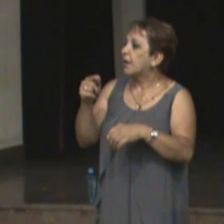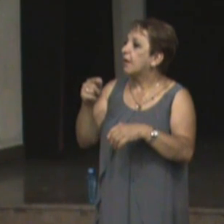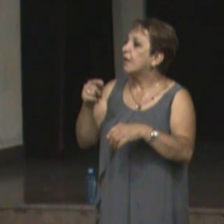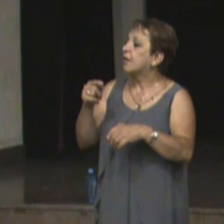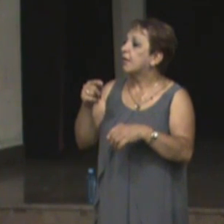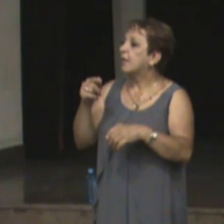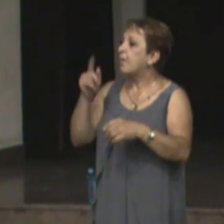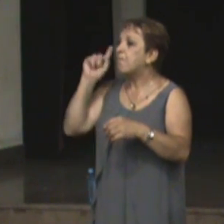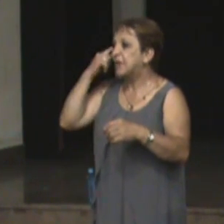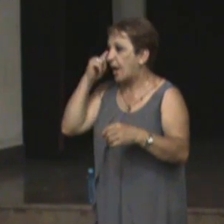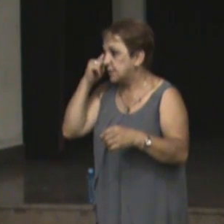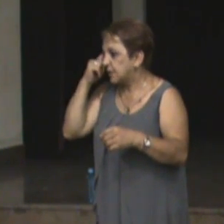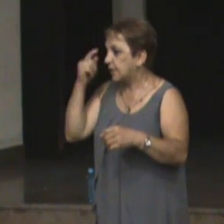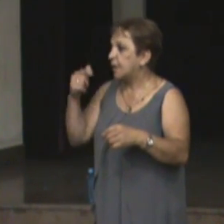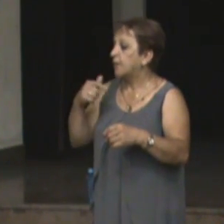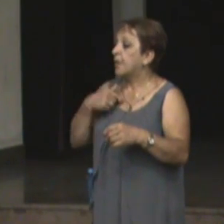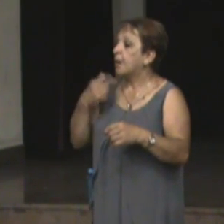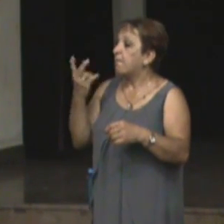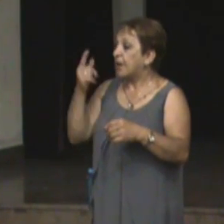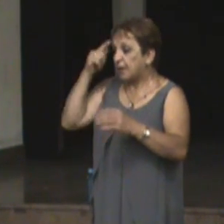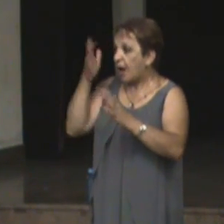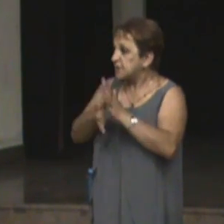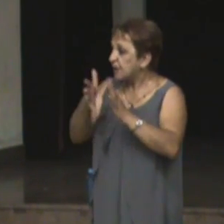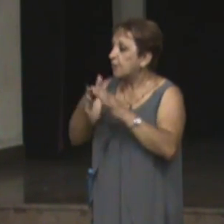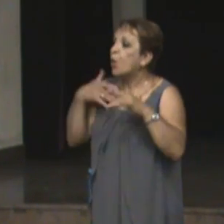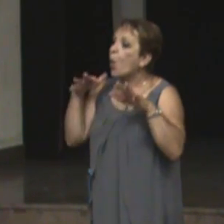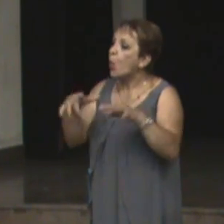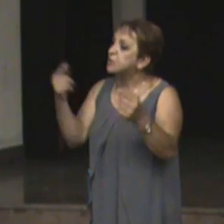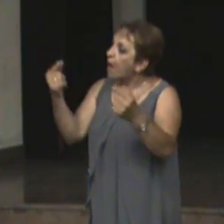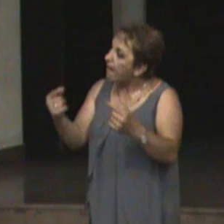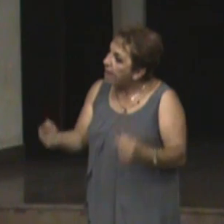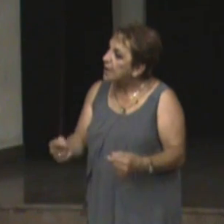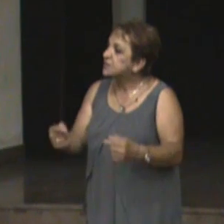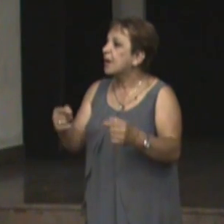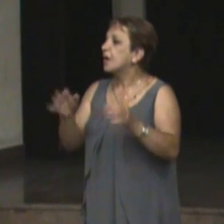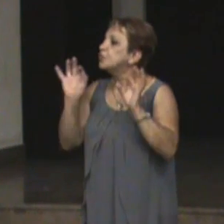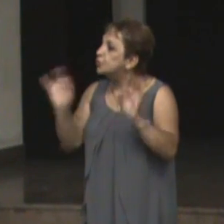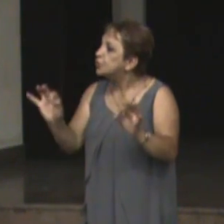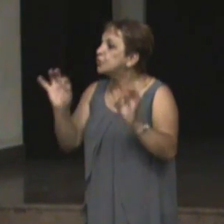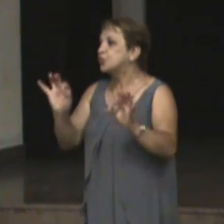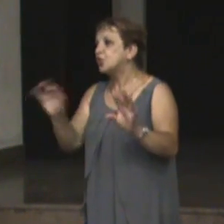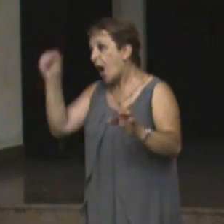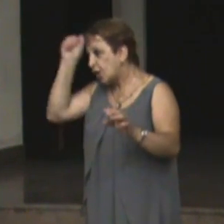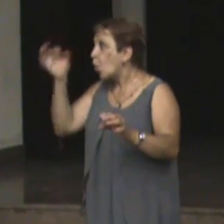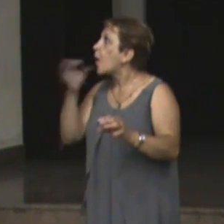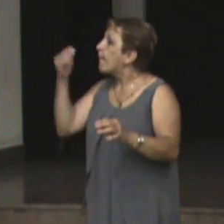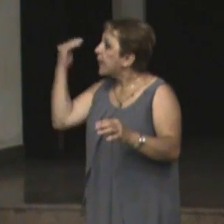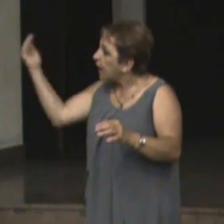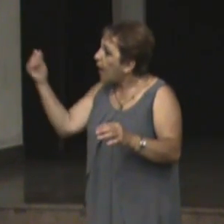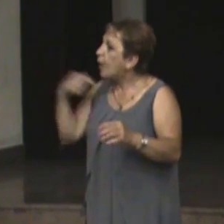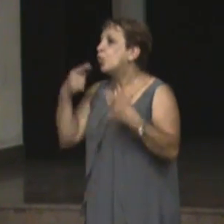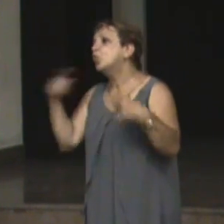չթողնենք մտածելու, արդյոք մեր գործերը համապատասխանում են Աստծո կամքին և